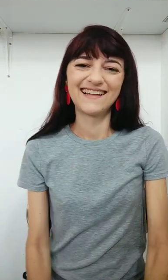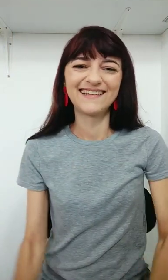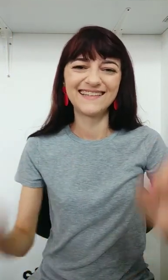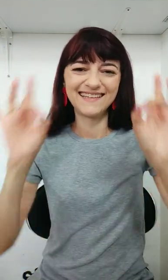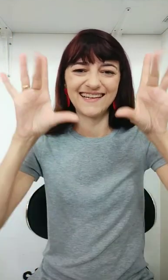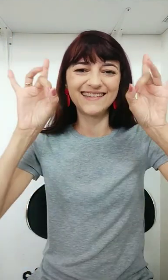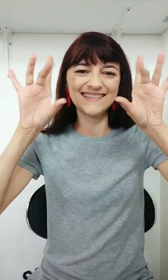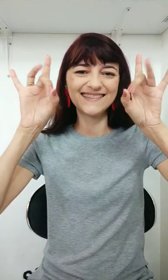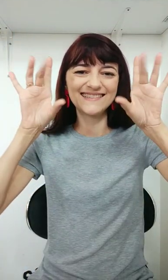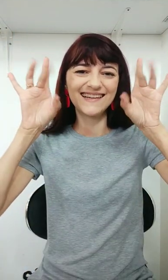aí.